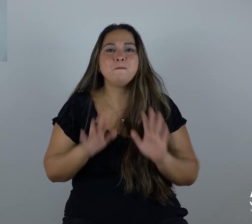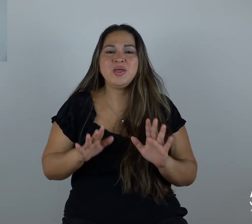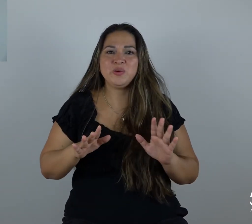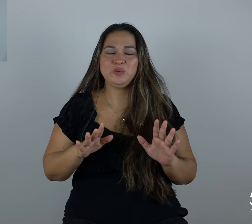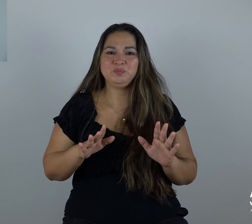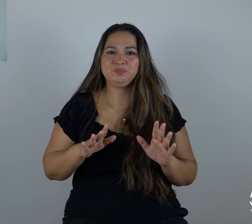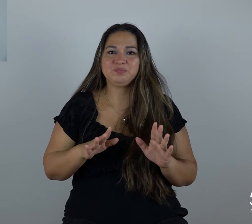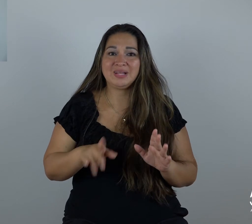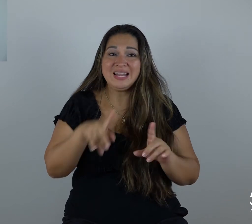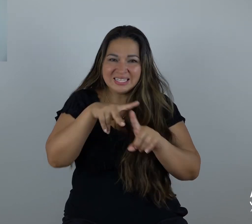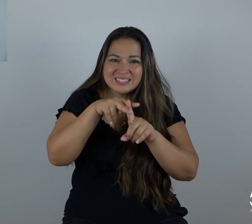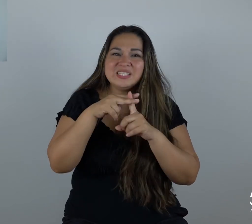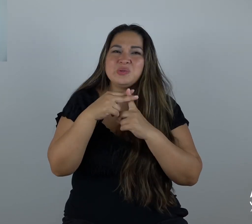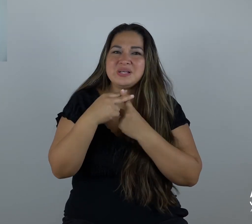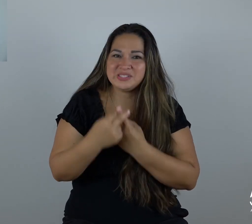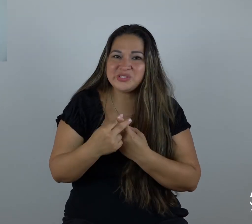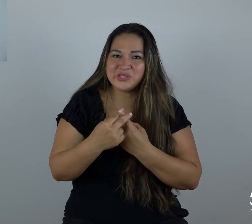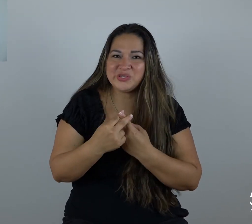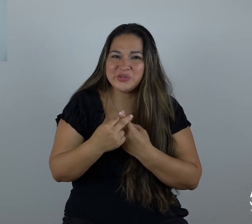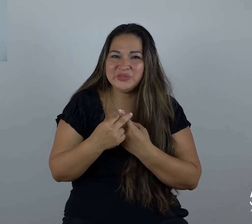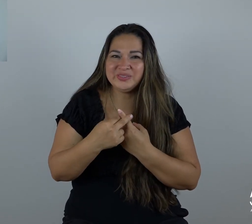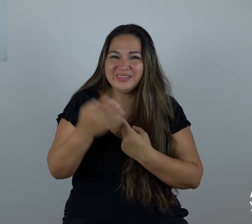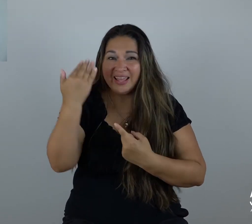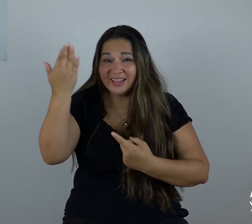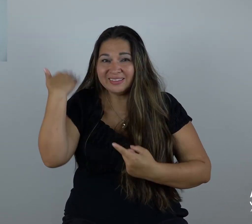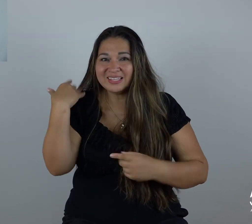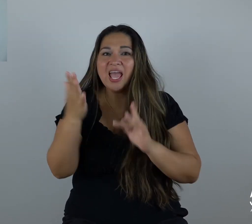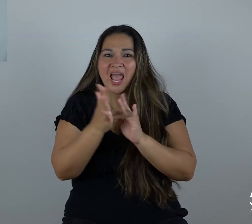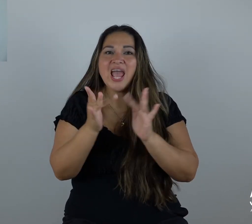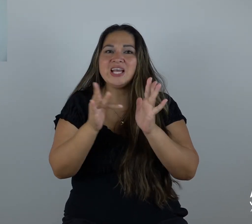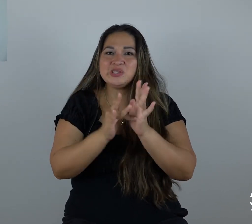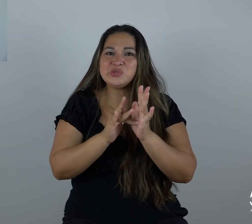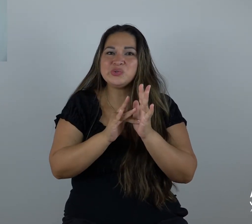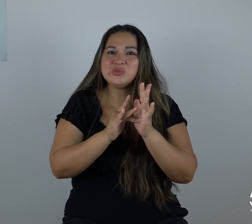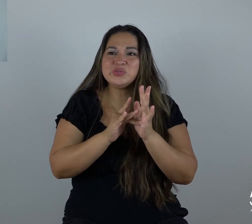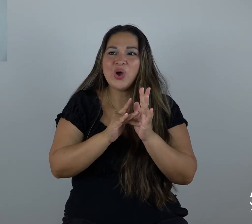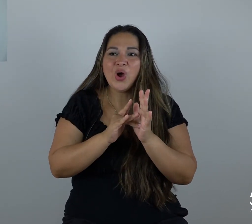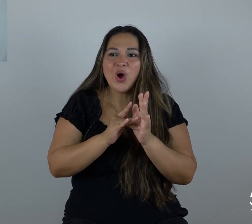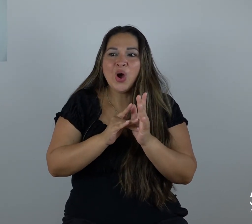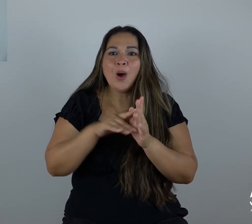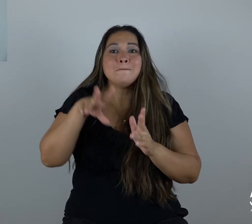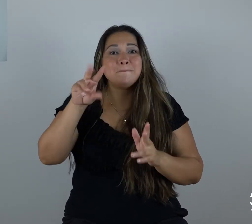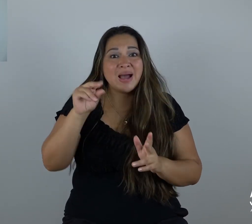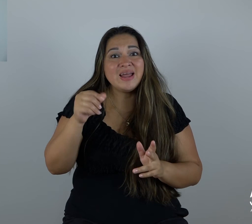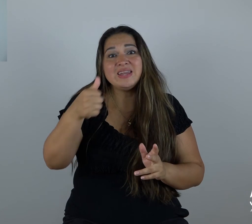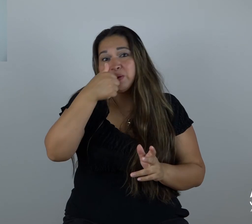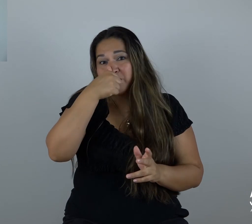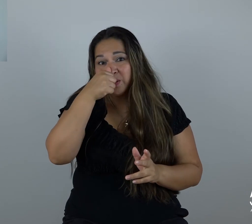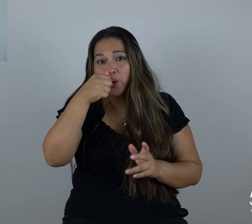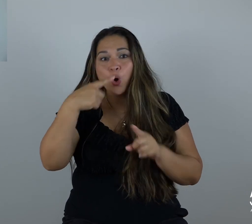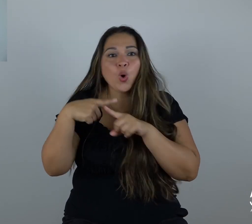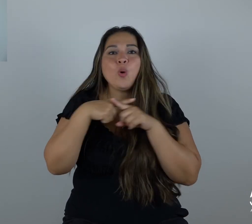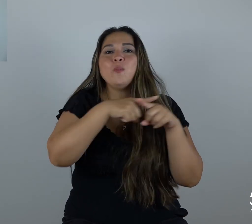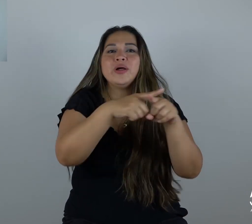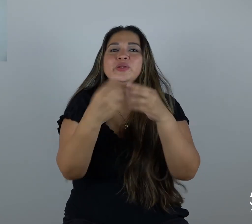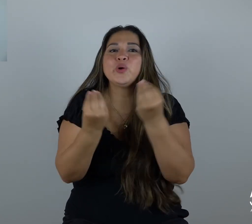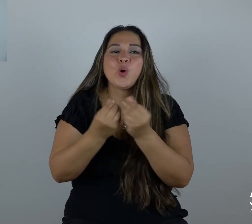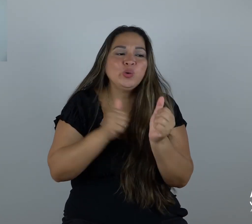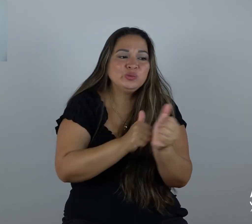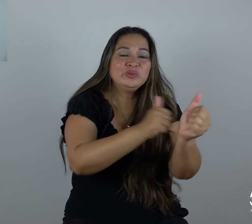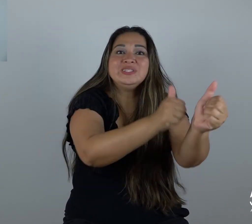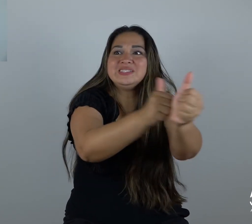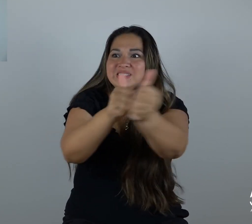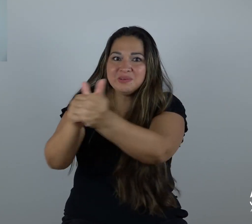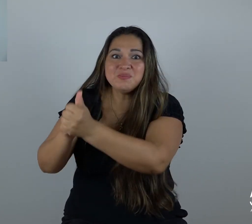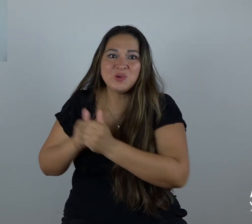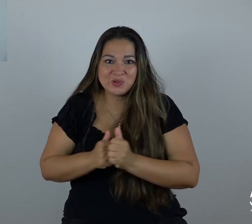Jesucristo el que quiso tomar la cena con los discípulos, y nosotros lo que hacemos es tomar el pan y el vino con la Iglesia